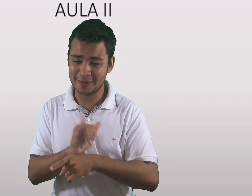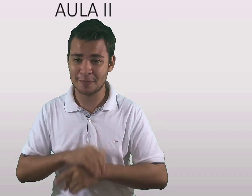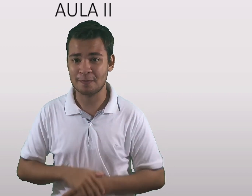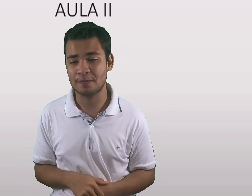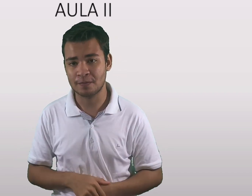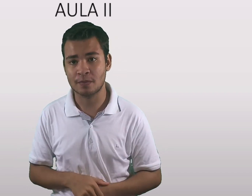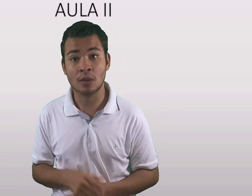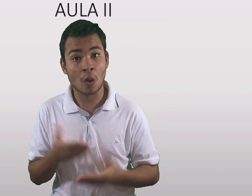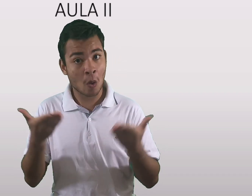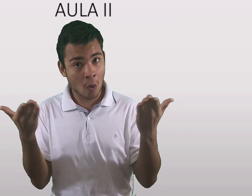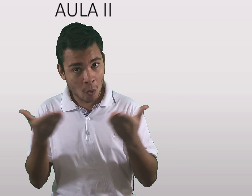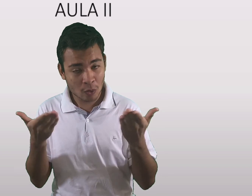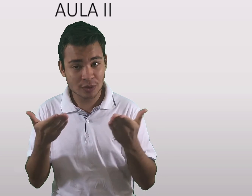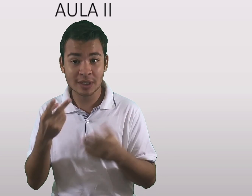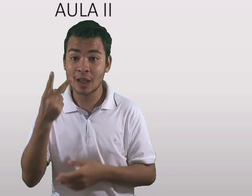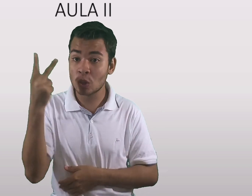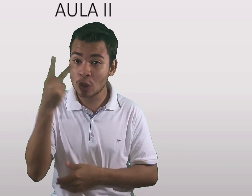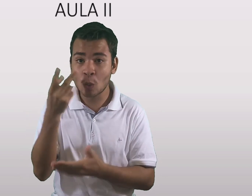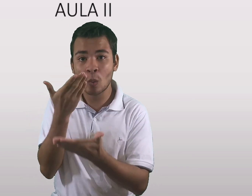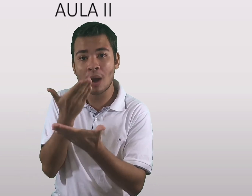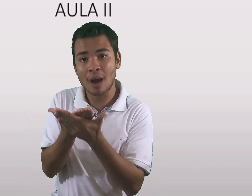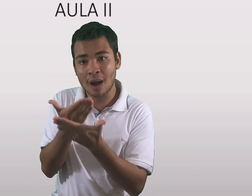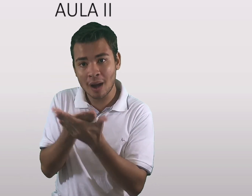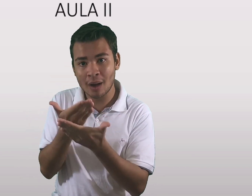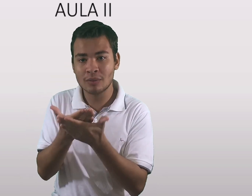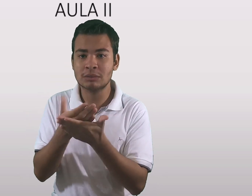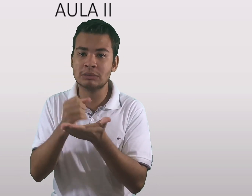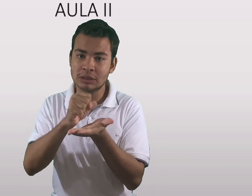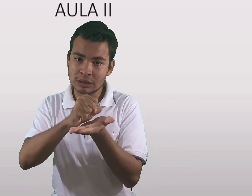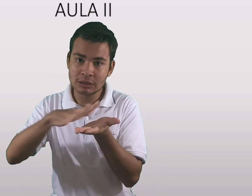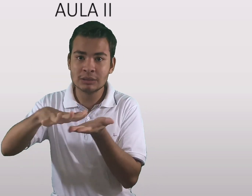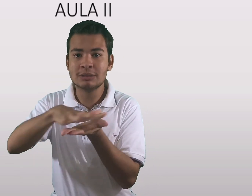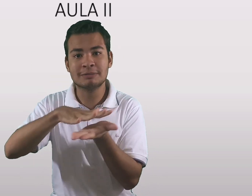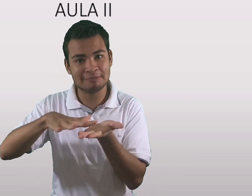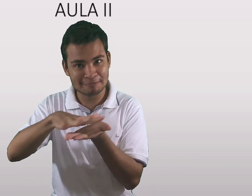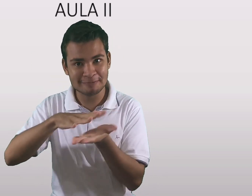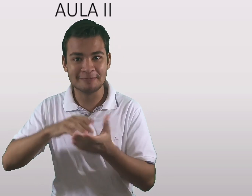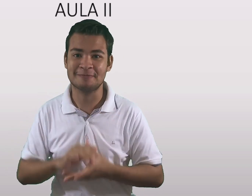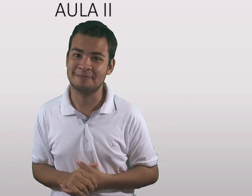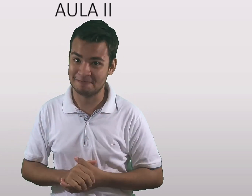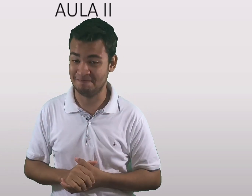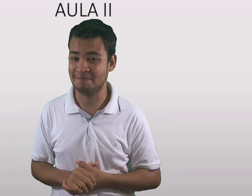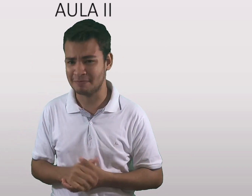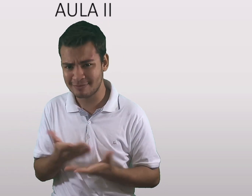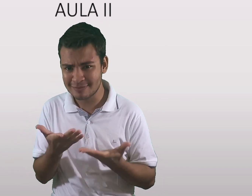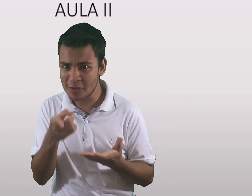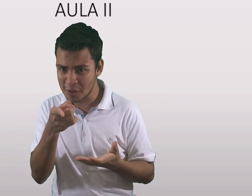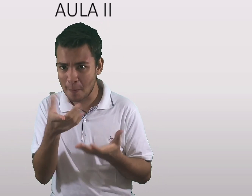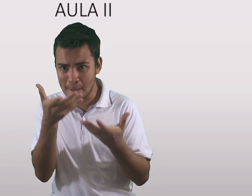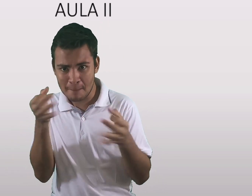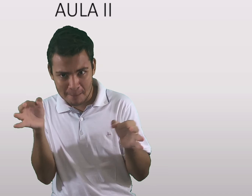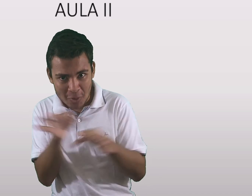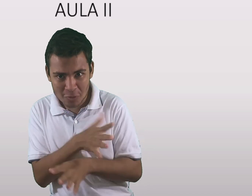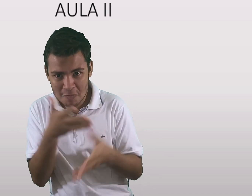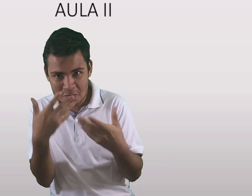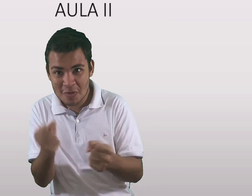Seja bem-vindo e bem-vinda ao meu canal. Hoje teremos a segunda aula de Signwriting. Você